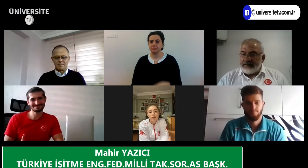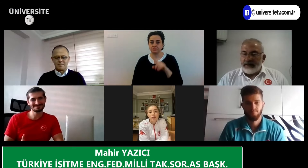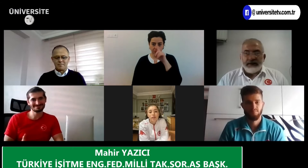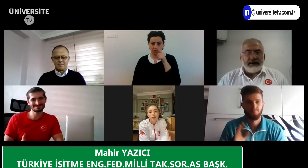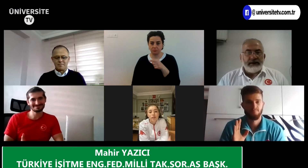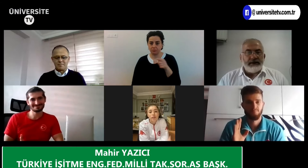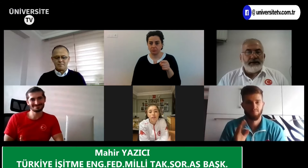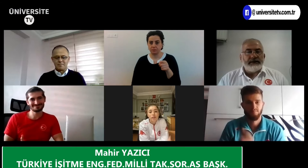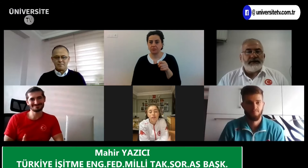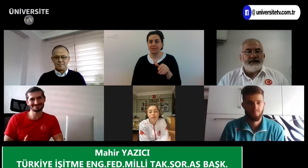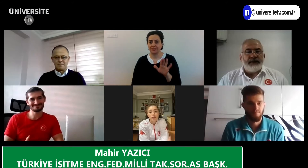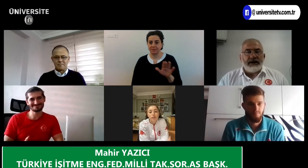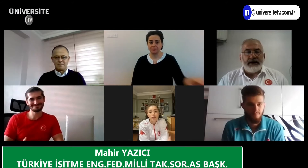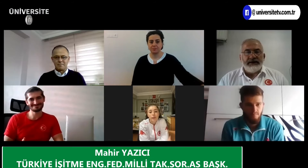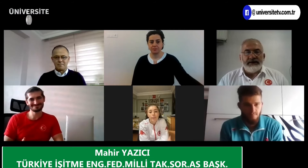değil,